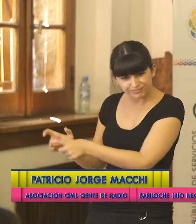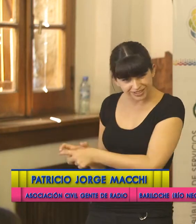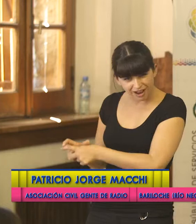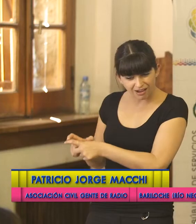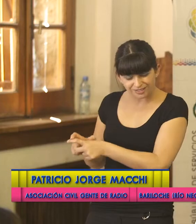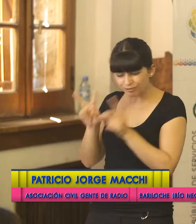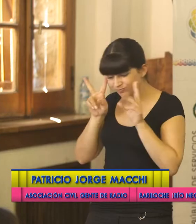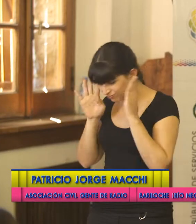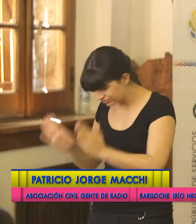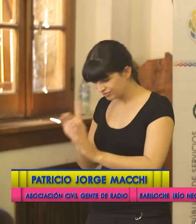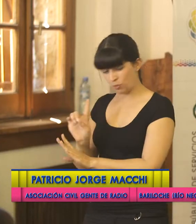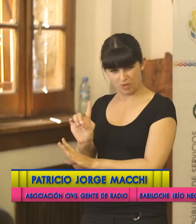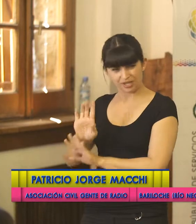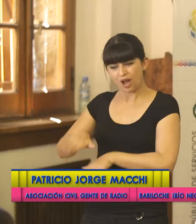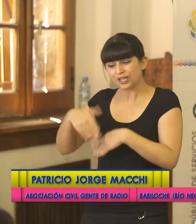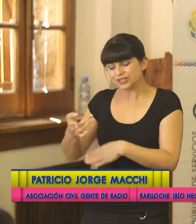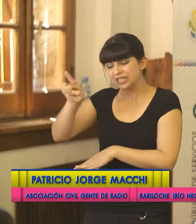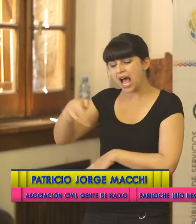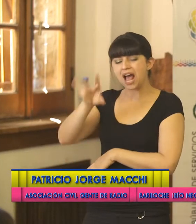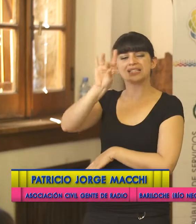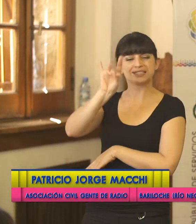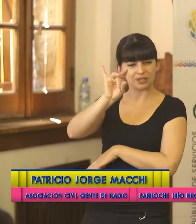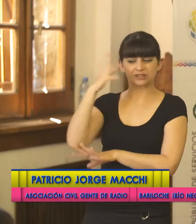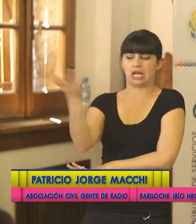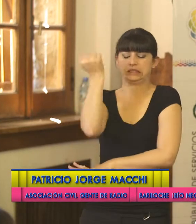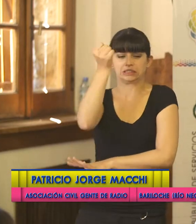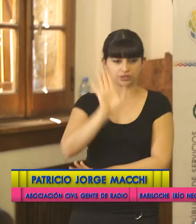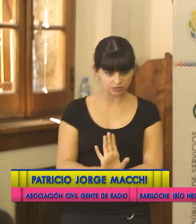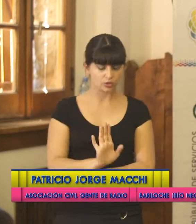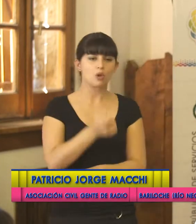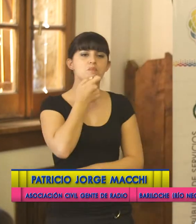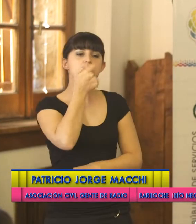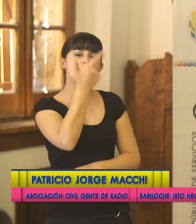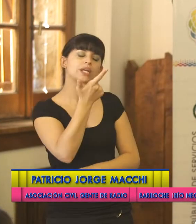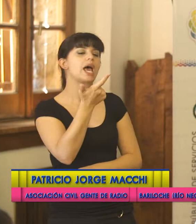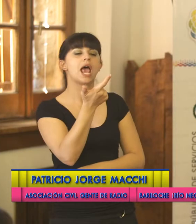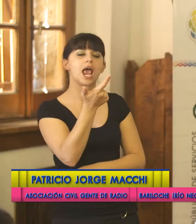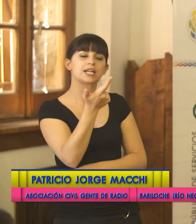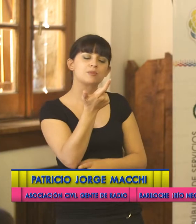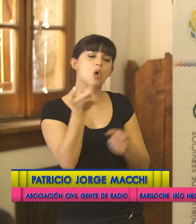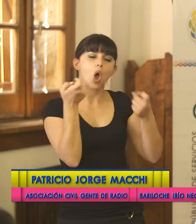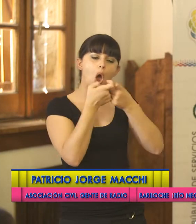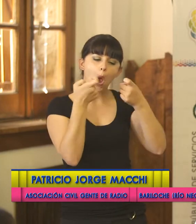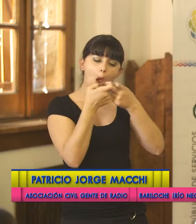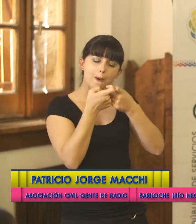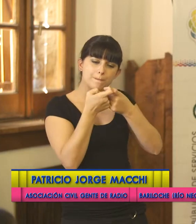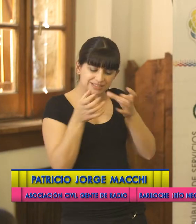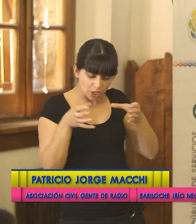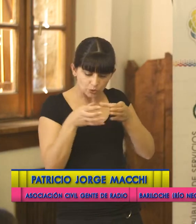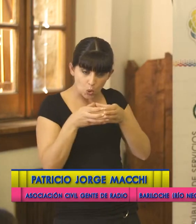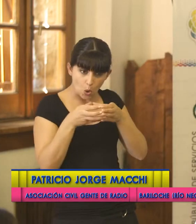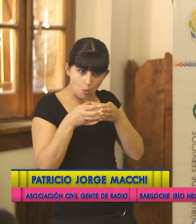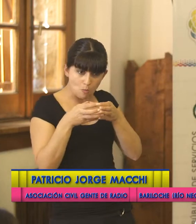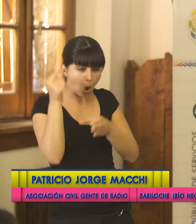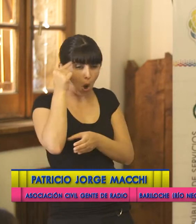su implementación por ejemplo el caso de las productoras independientes para nosotros es un problema